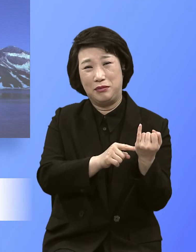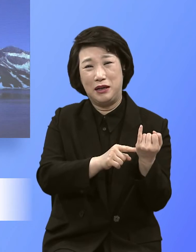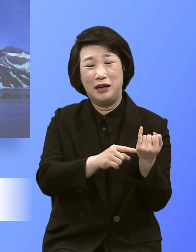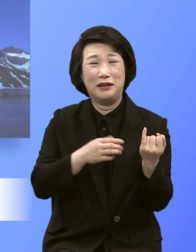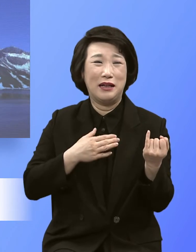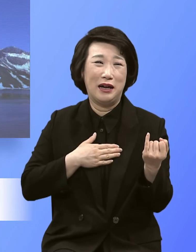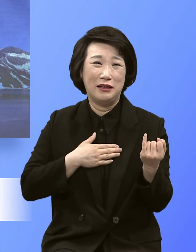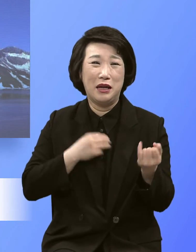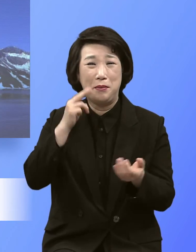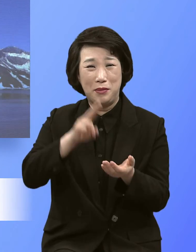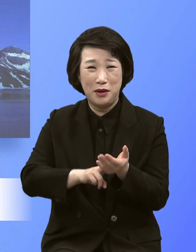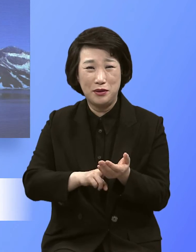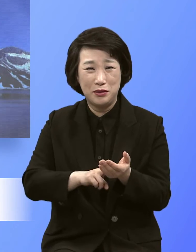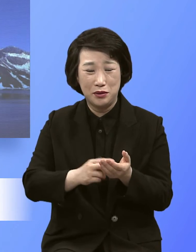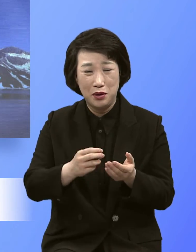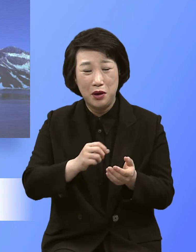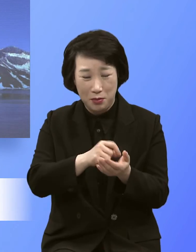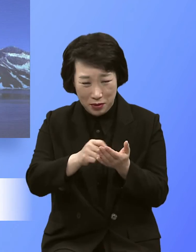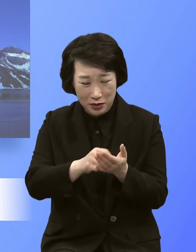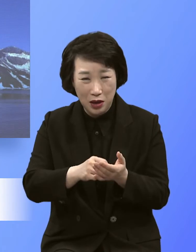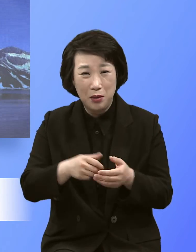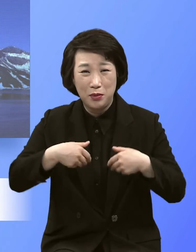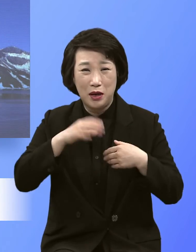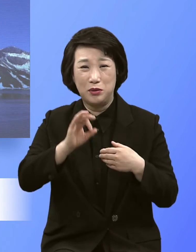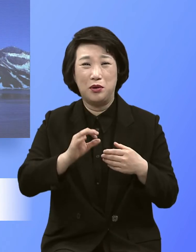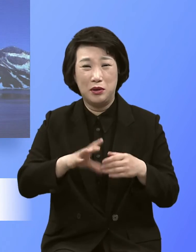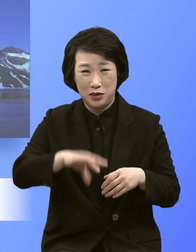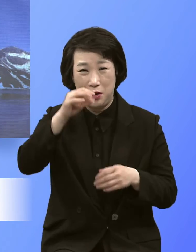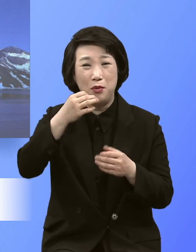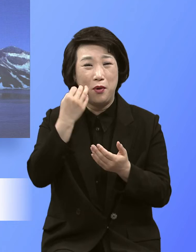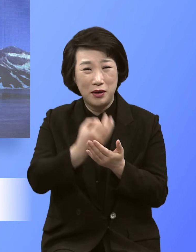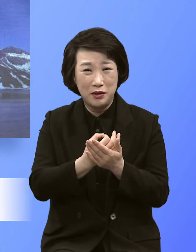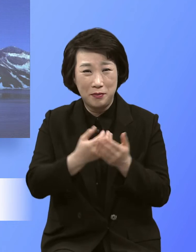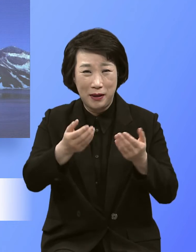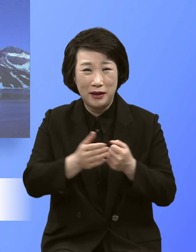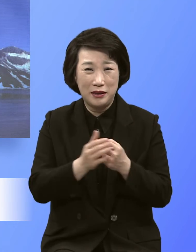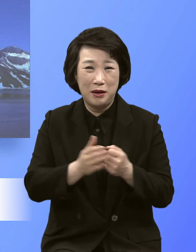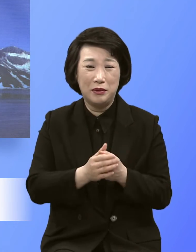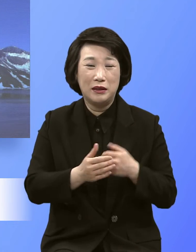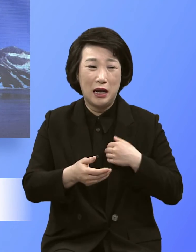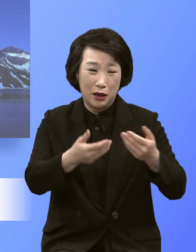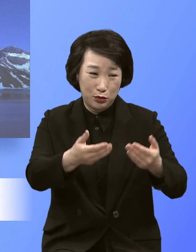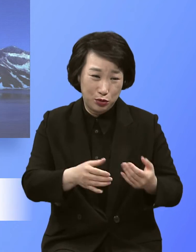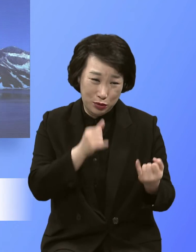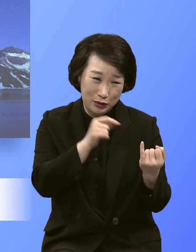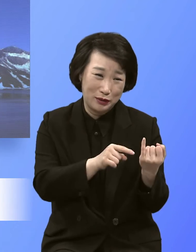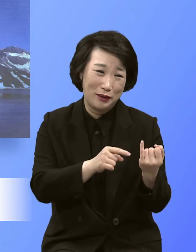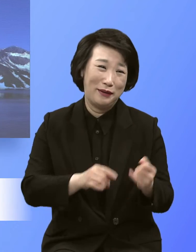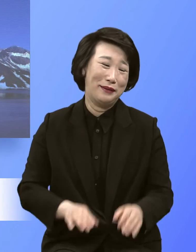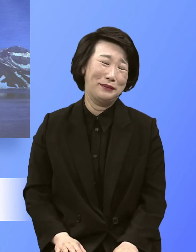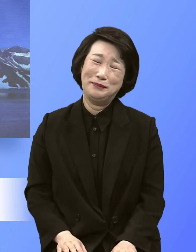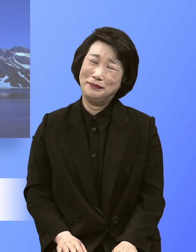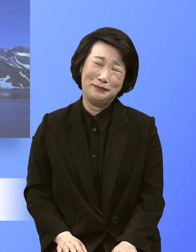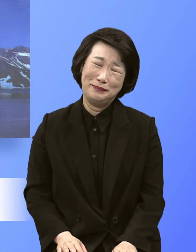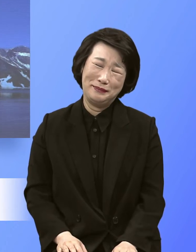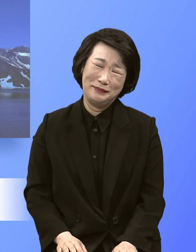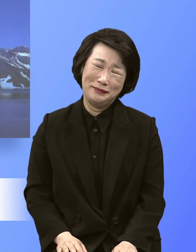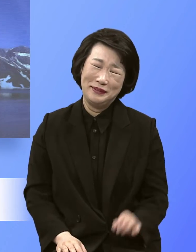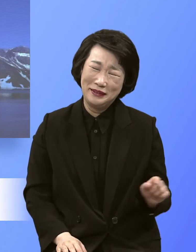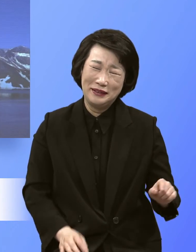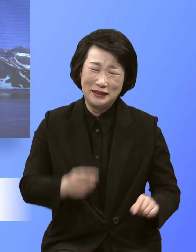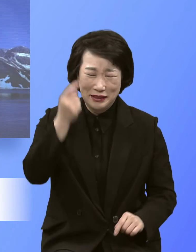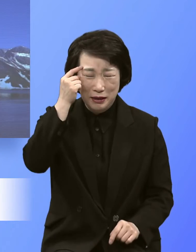저렇게 용돈을 이렇게 목사님께 초등급 산 것이기 때문에 보내야 된다고 보내는 그 모습을